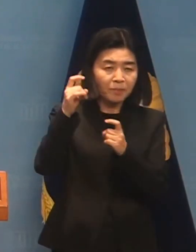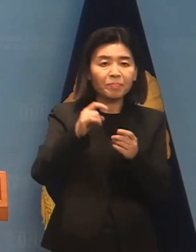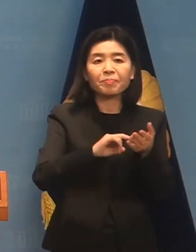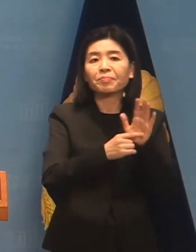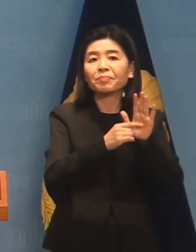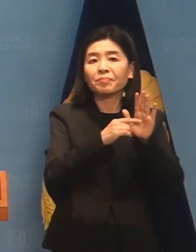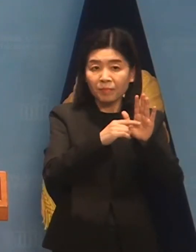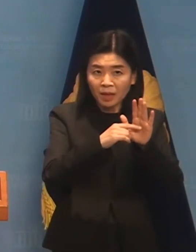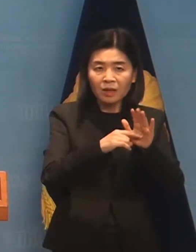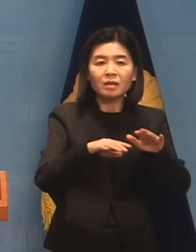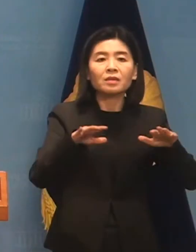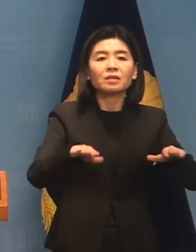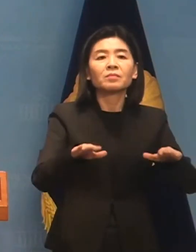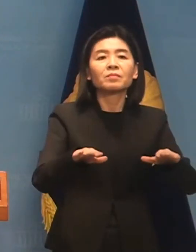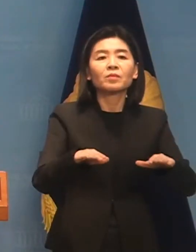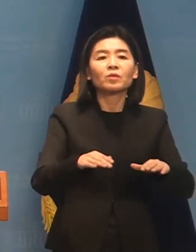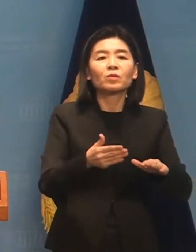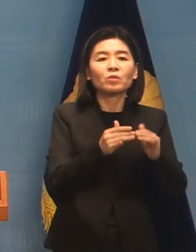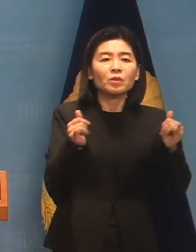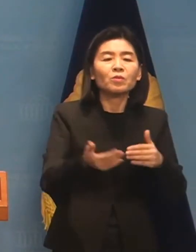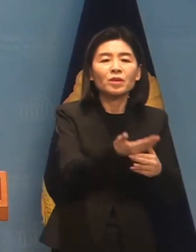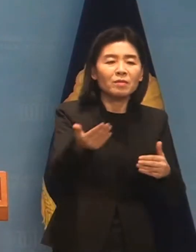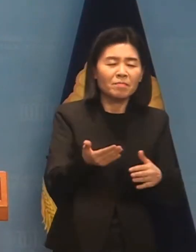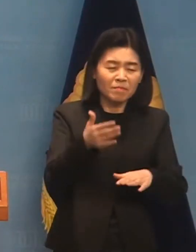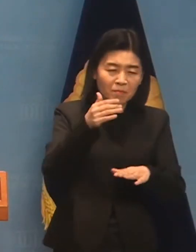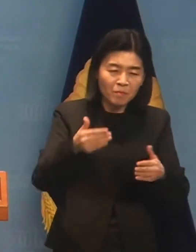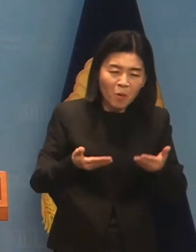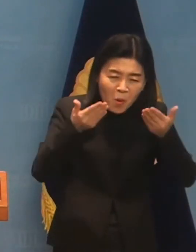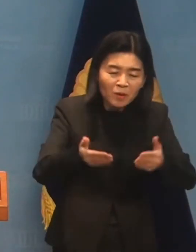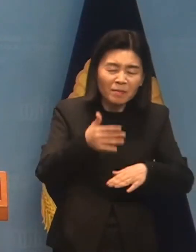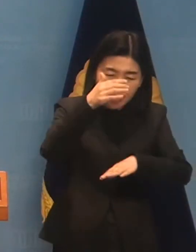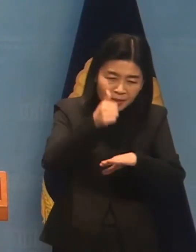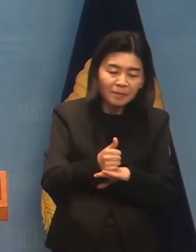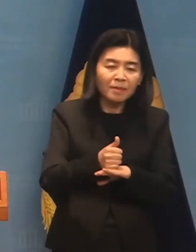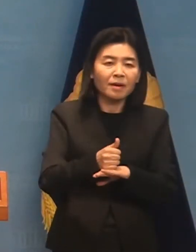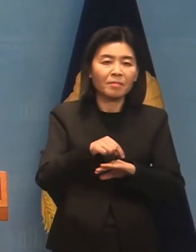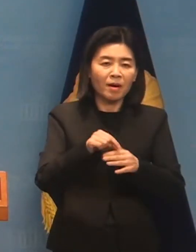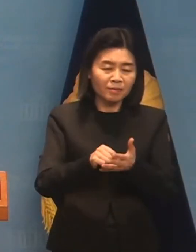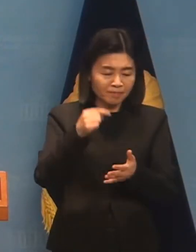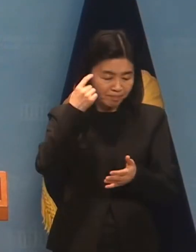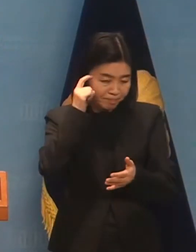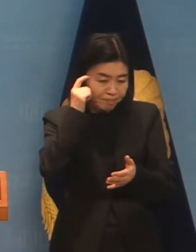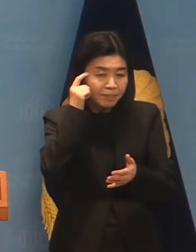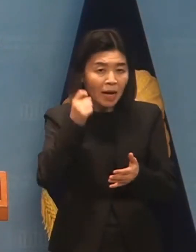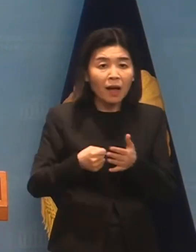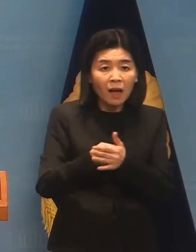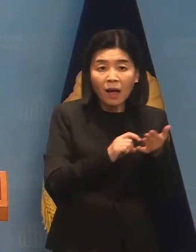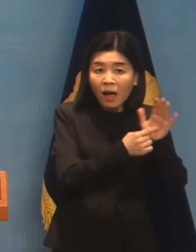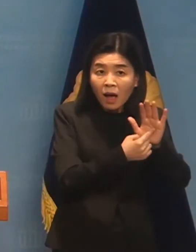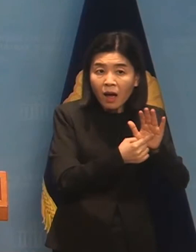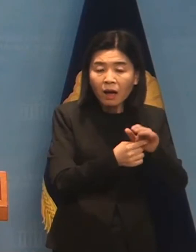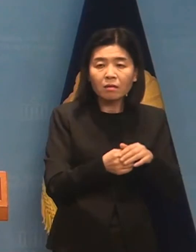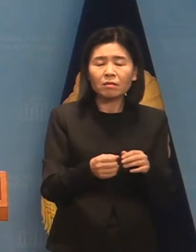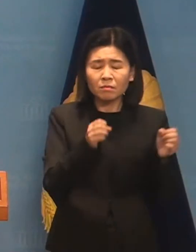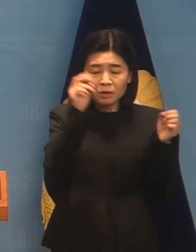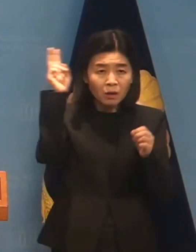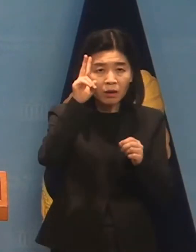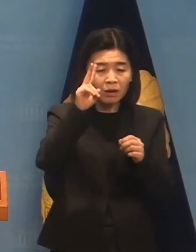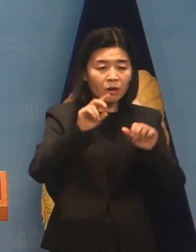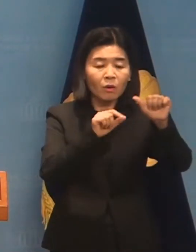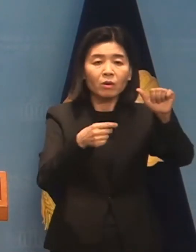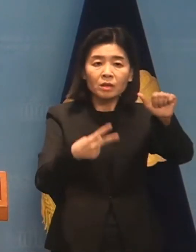자리가 국민을 위한 마지막 공사라는 초식을 늘 잊지 않겠습니다라고 적시했습니다. 하지만 한덕수 후보는 5월 2일 명문호수 대통령 선거